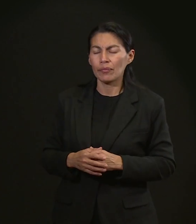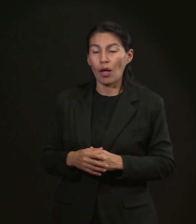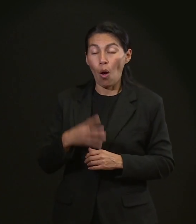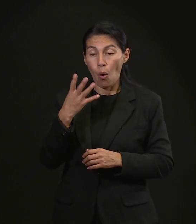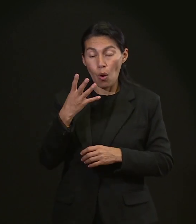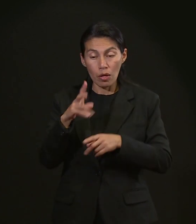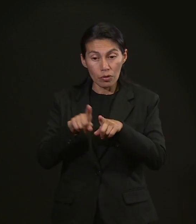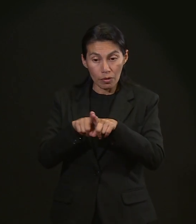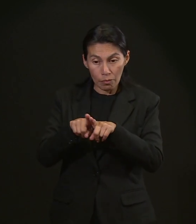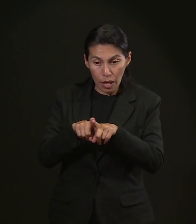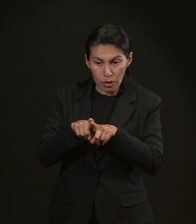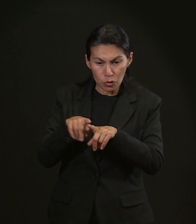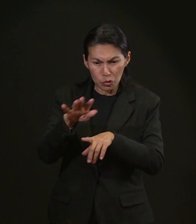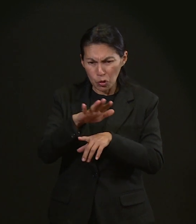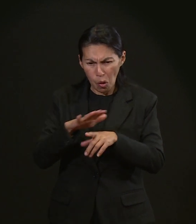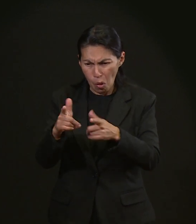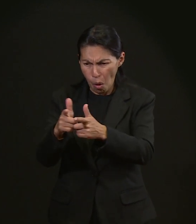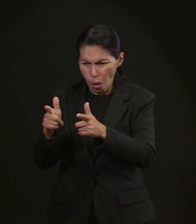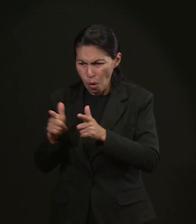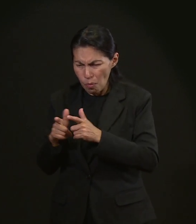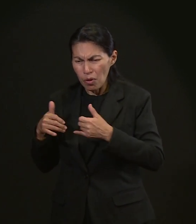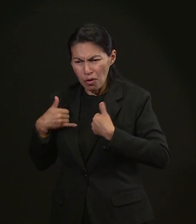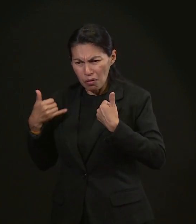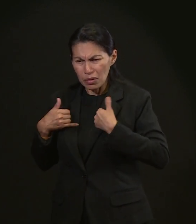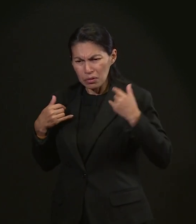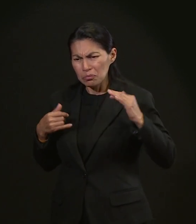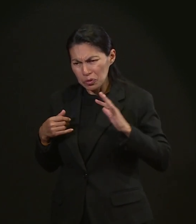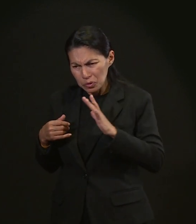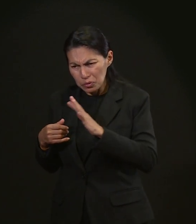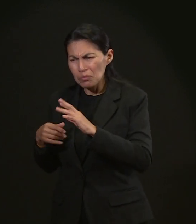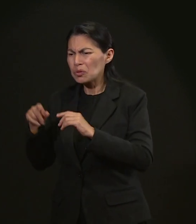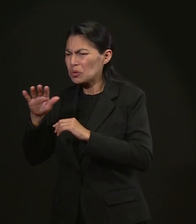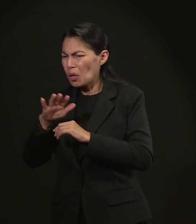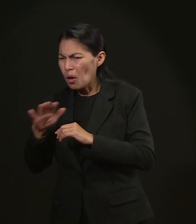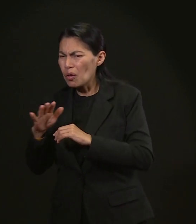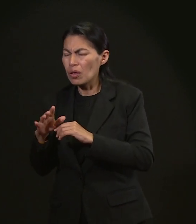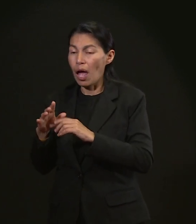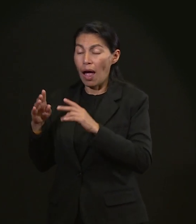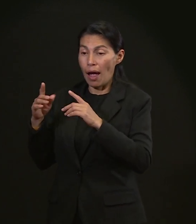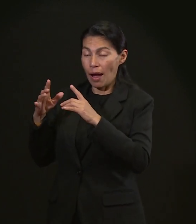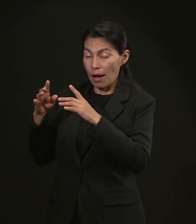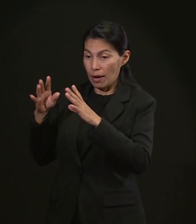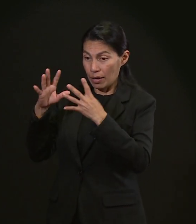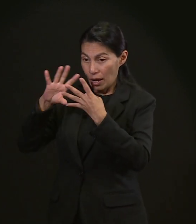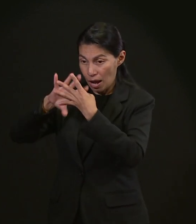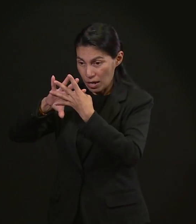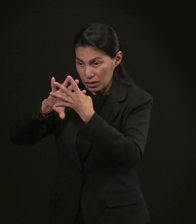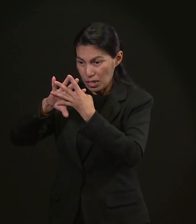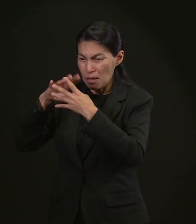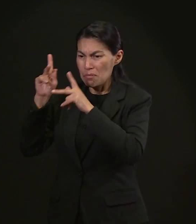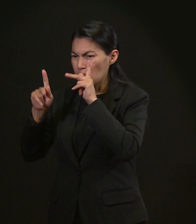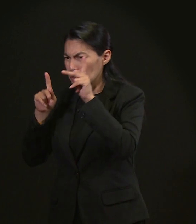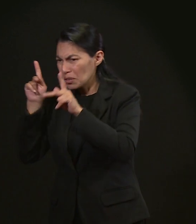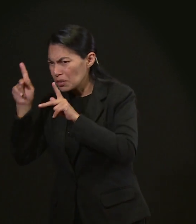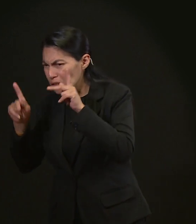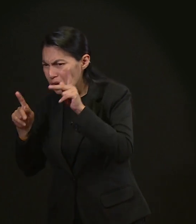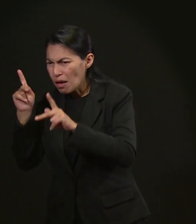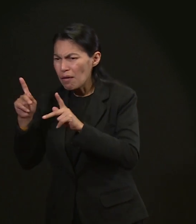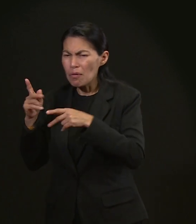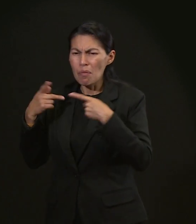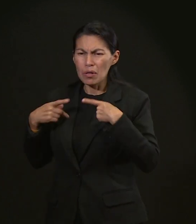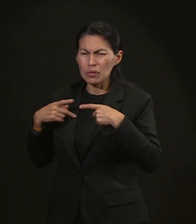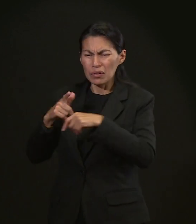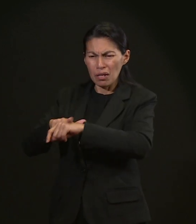porque estábamos cuatro hermanos yendo al grupo allí de jóvenes visitábamos cárceles visitamos le procesó en